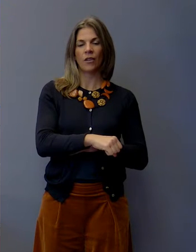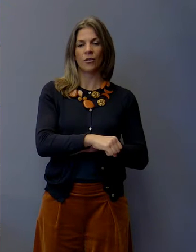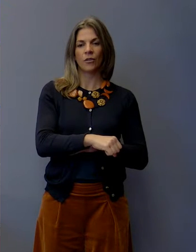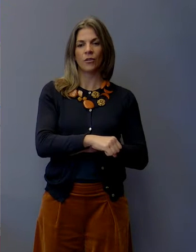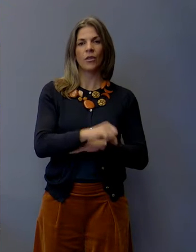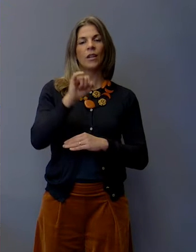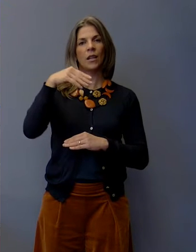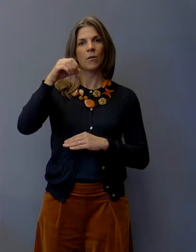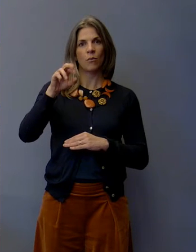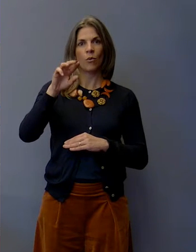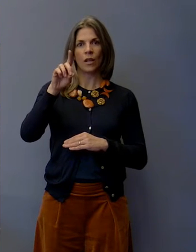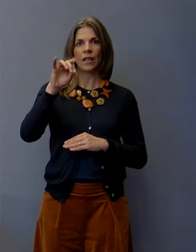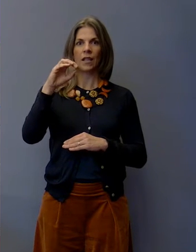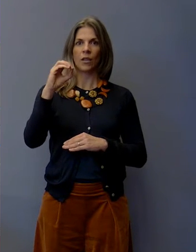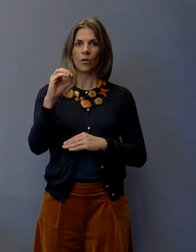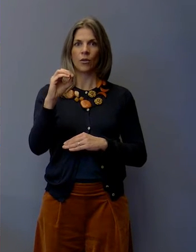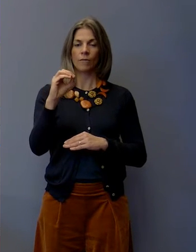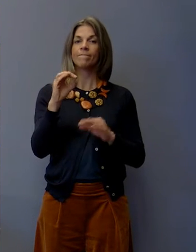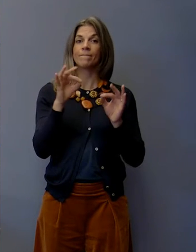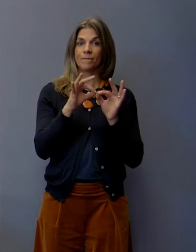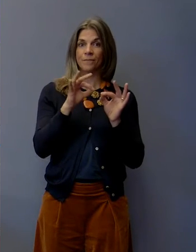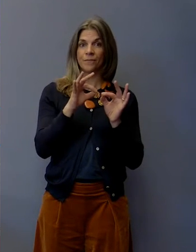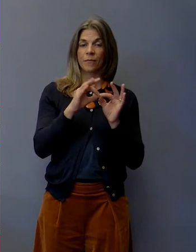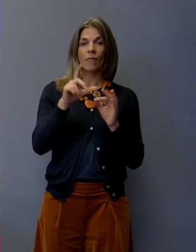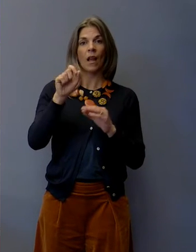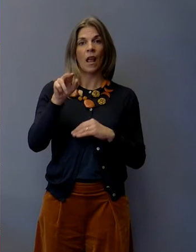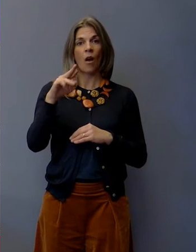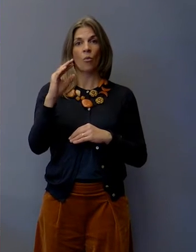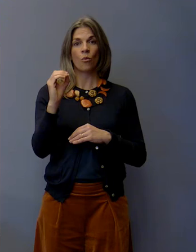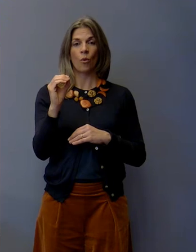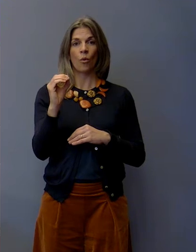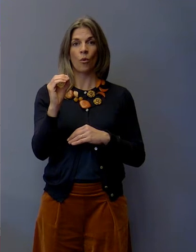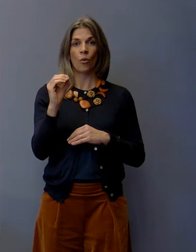mordino favorevole consigliere lauro